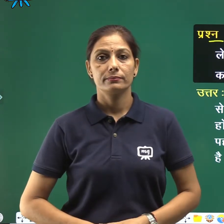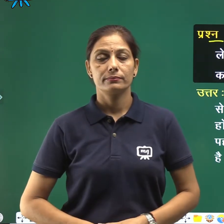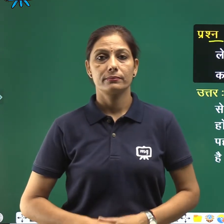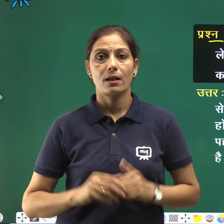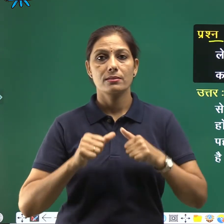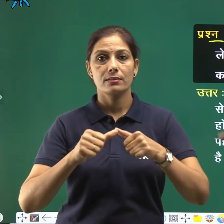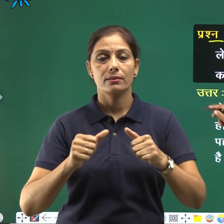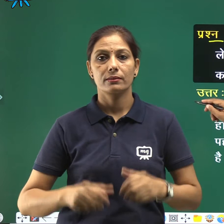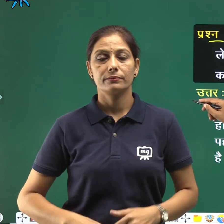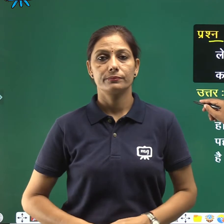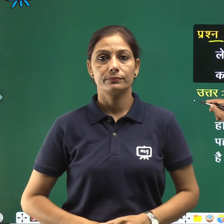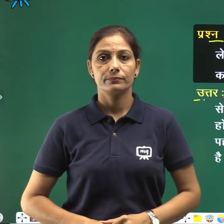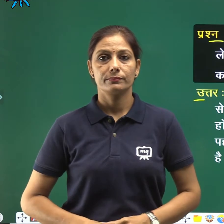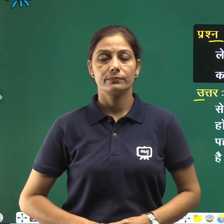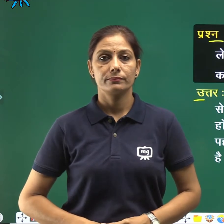उत्तर है,